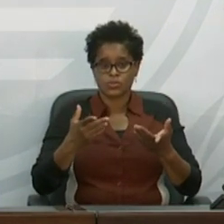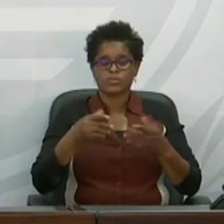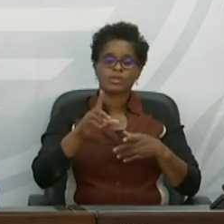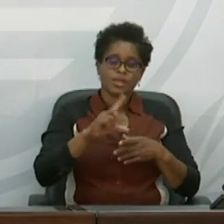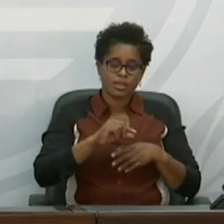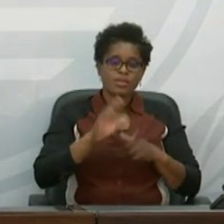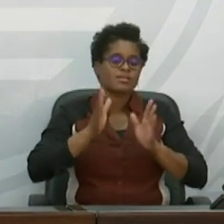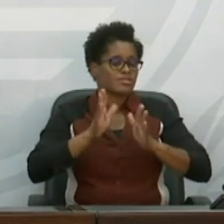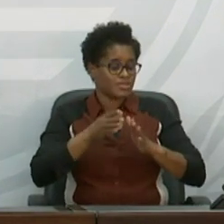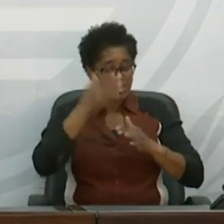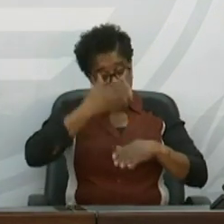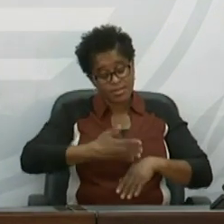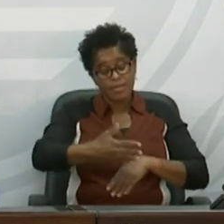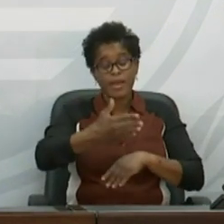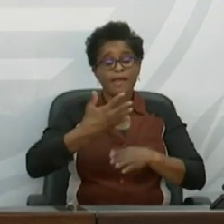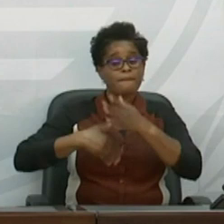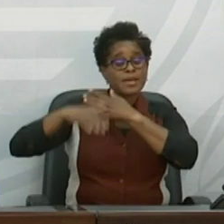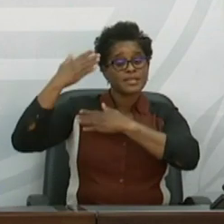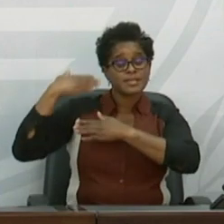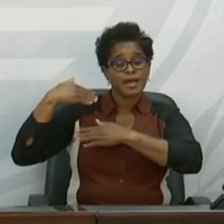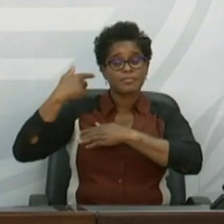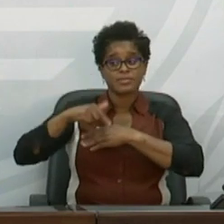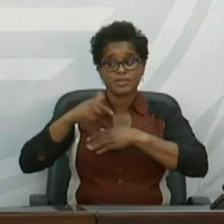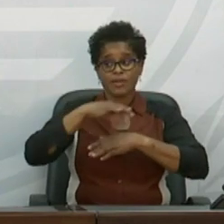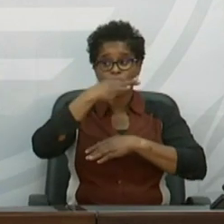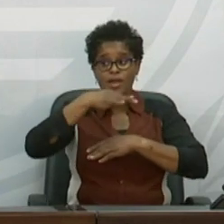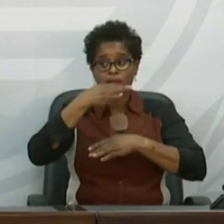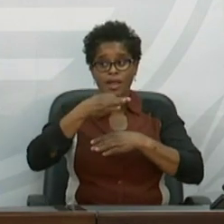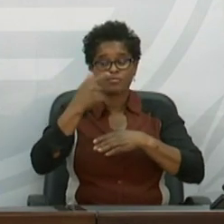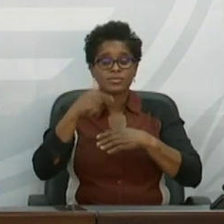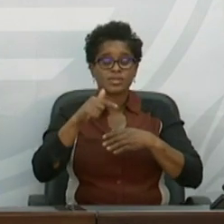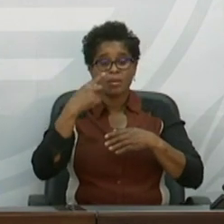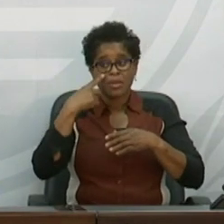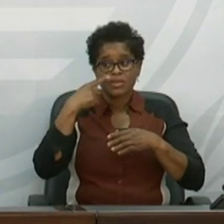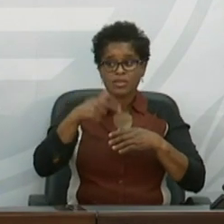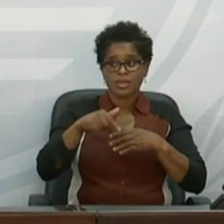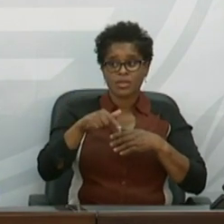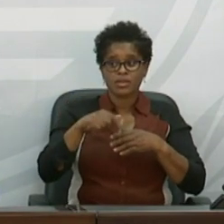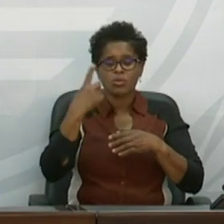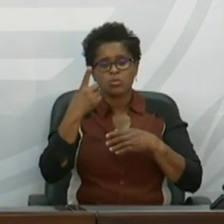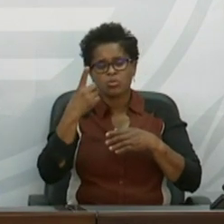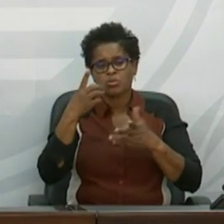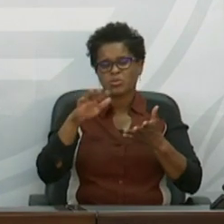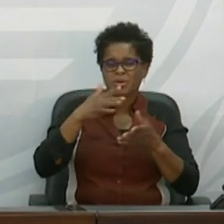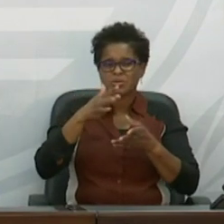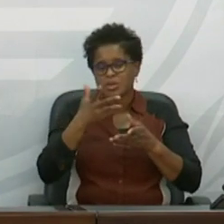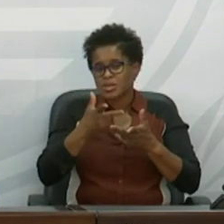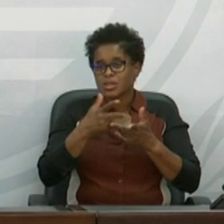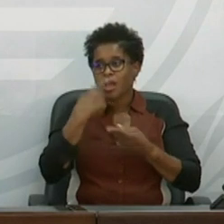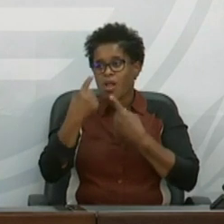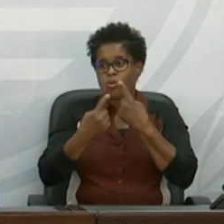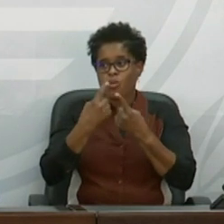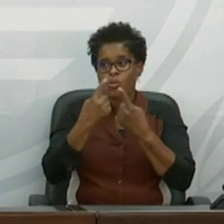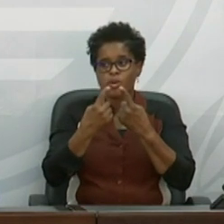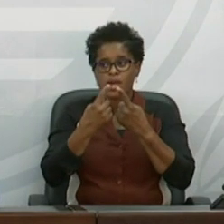e já na semana passada tínhamos dito que parecia haver aqui indícios de alguma